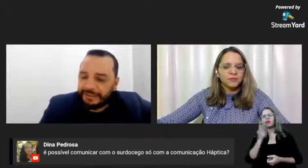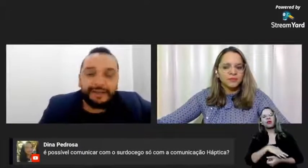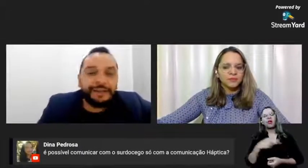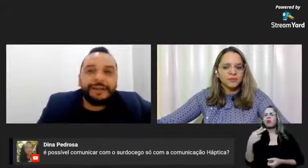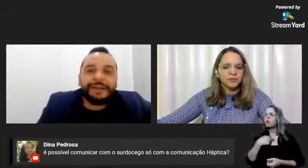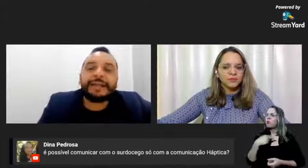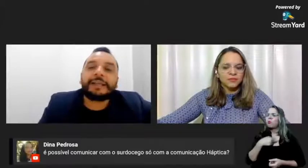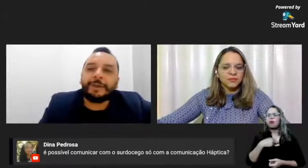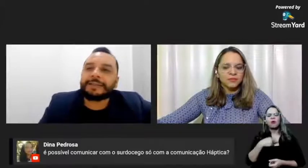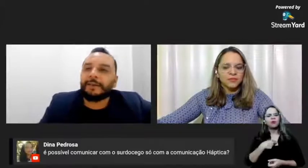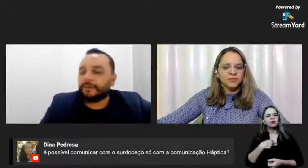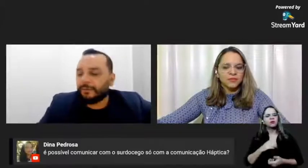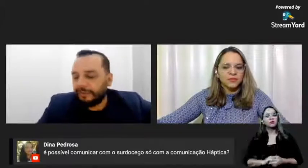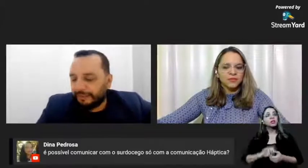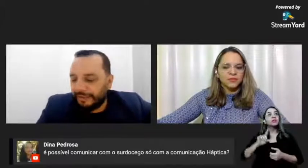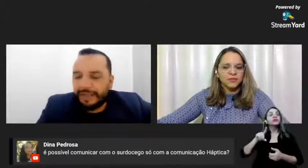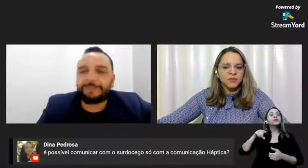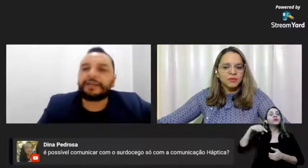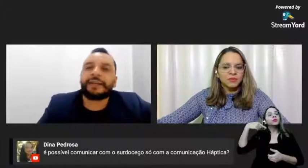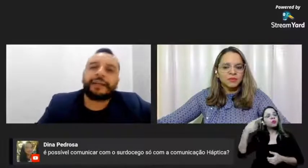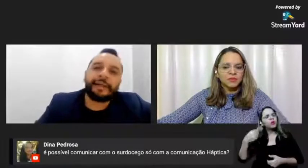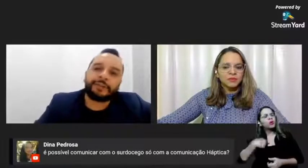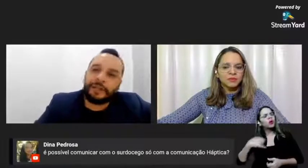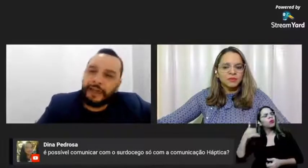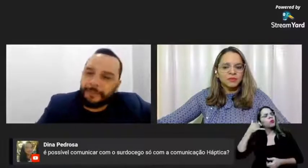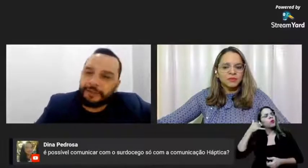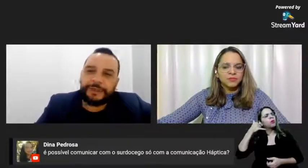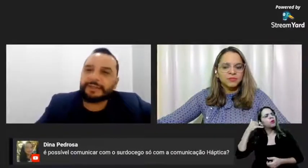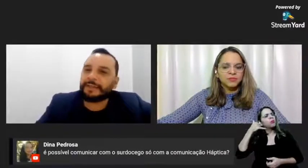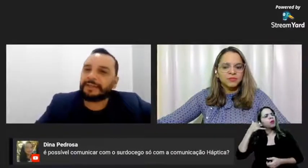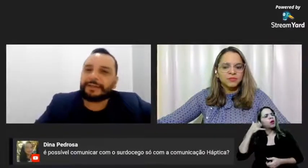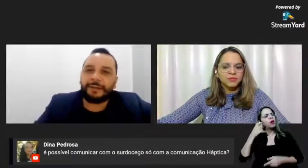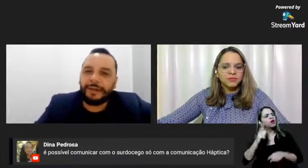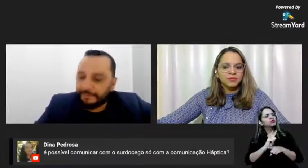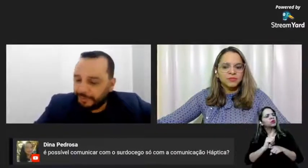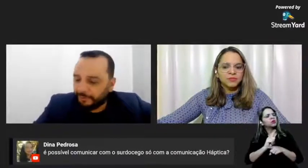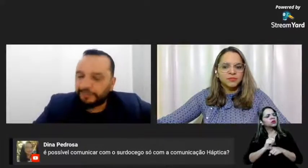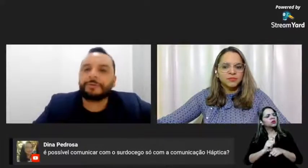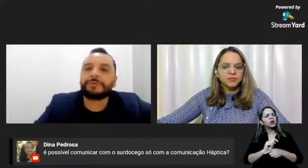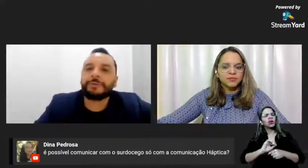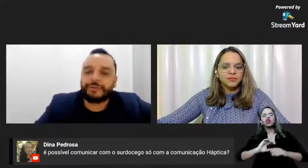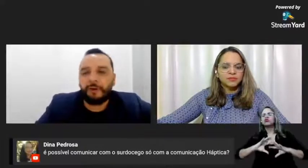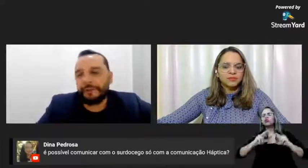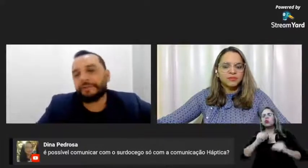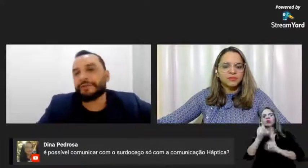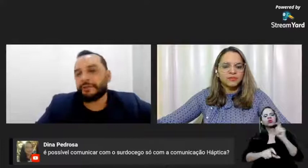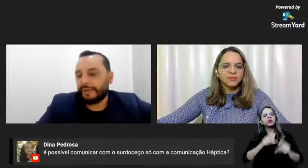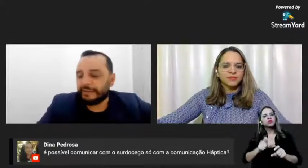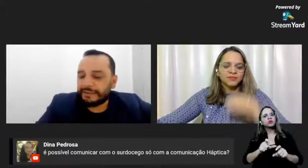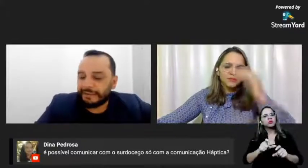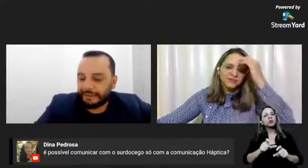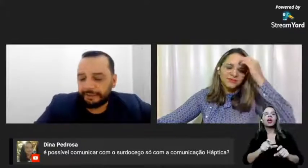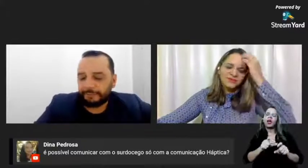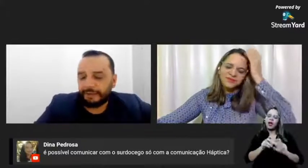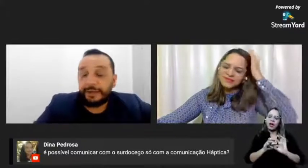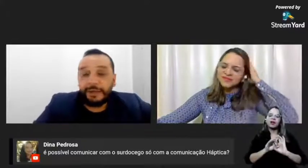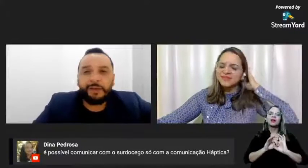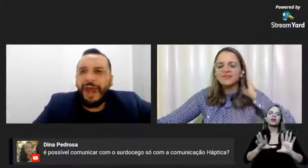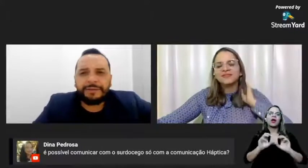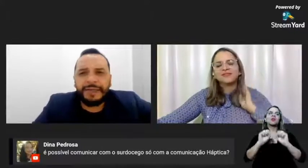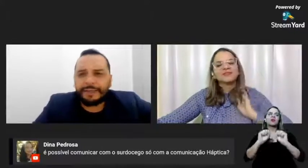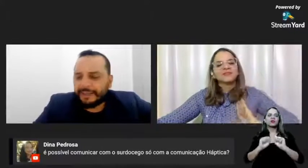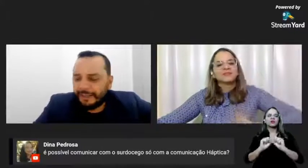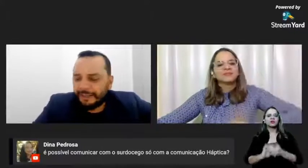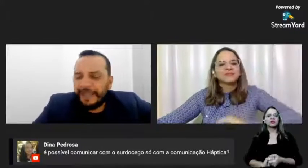vai descer. E aí depois que eu liguei para o gerente, liguei para a administração, liguei para todo mundo, o pessoal permitiu que ele descesse.